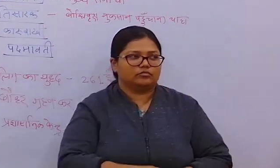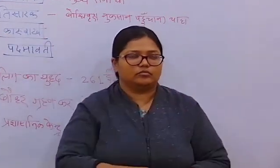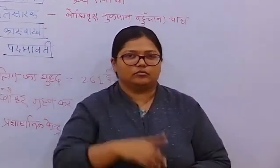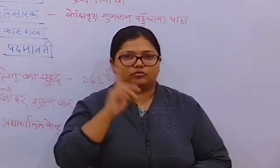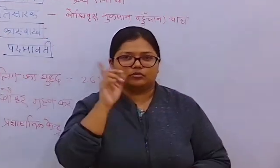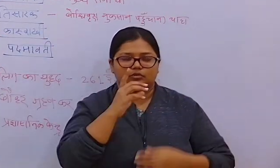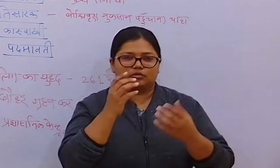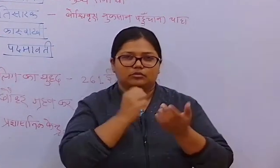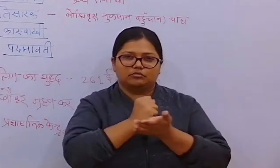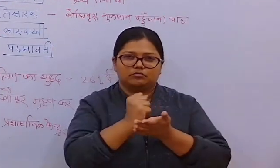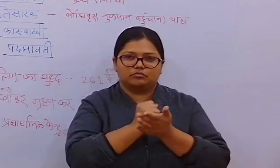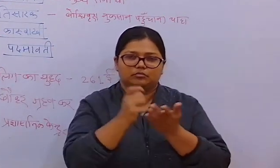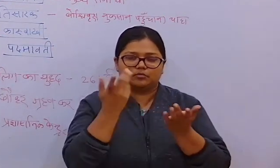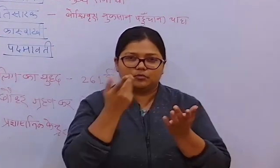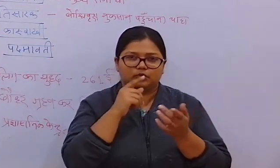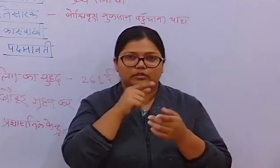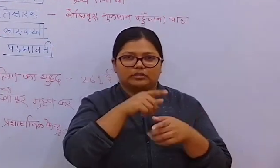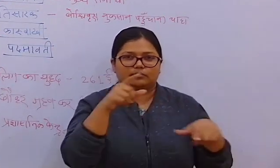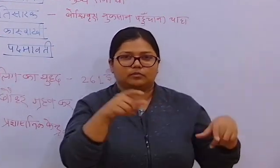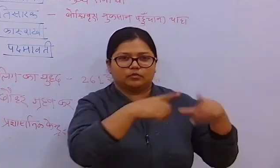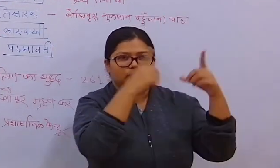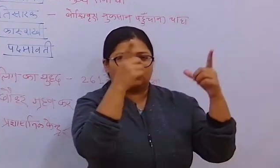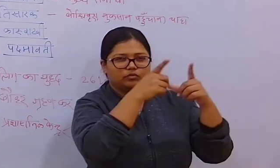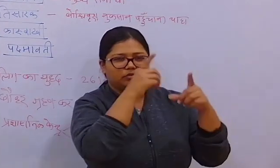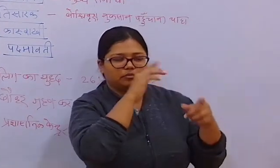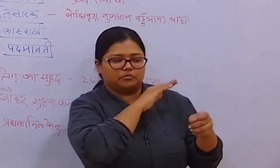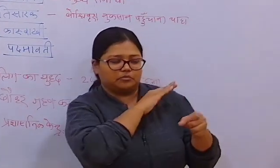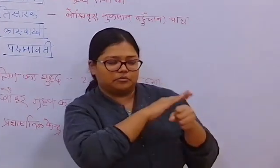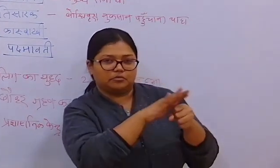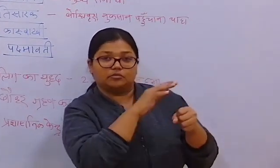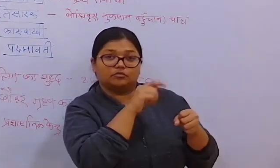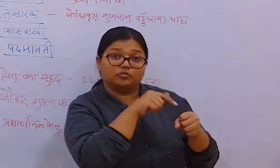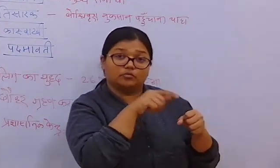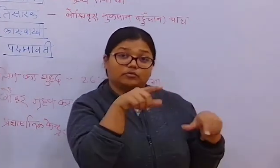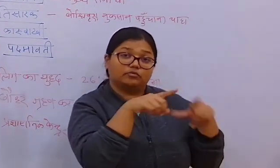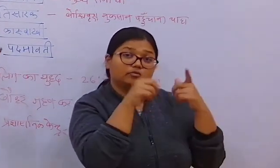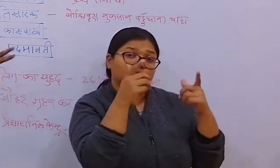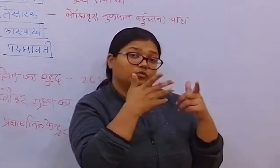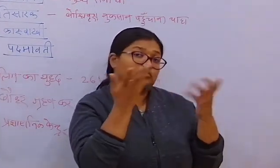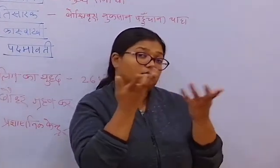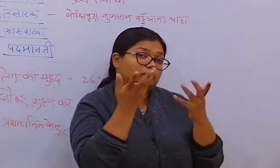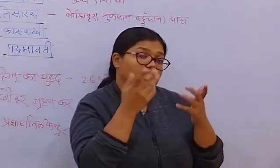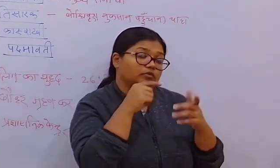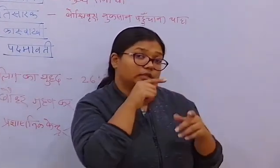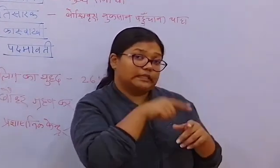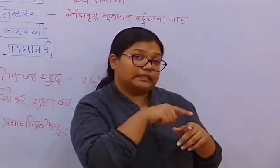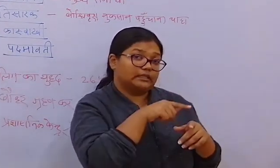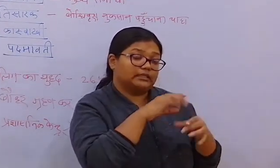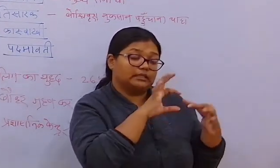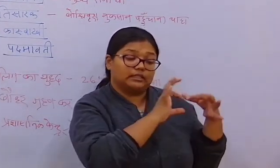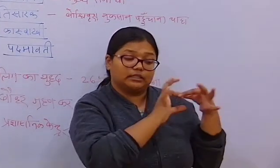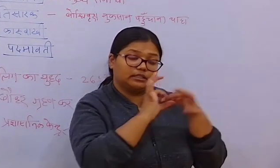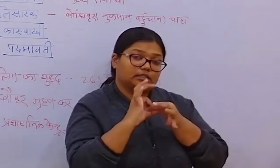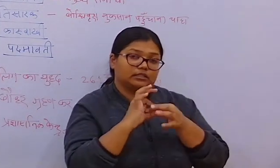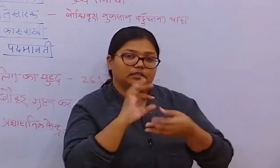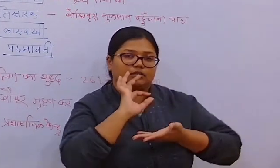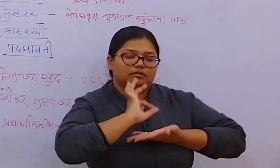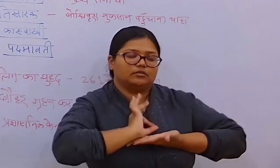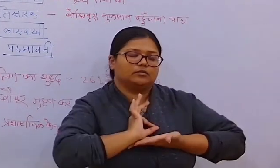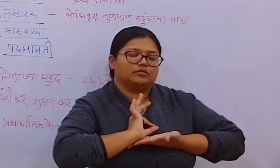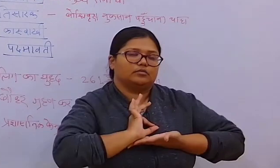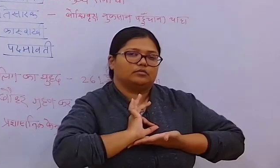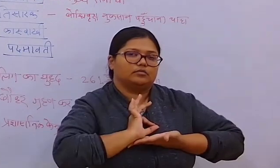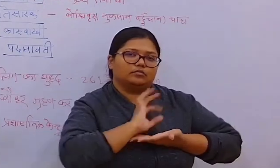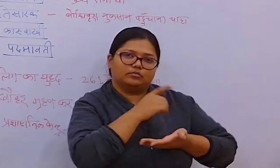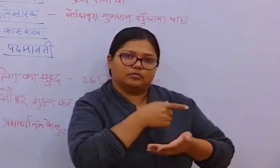था? नुकसान पहुंचाने का कोशिश किया था। उसके अलावा कारुआखी और पद्मावती थी। याद रखना ये वाली पद्मावती